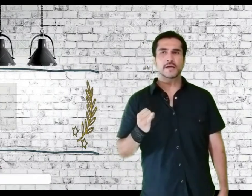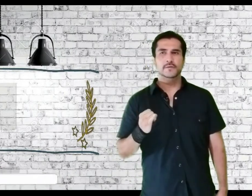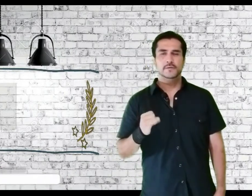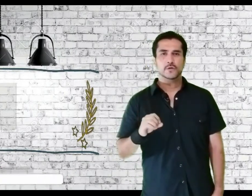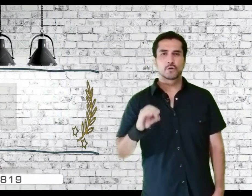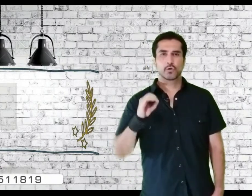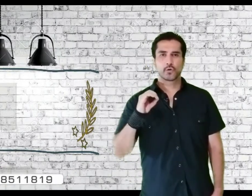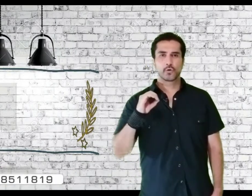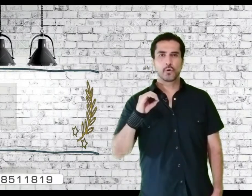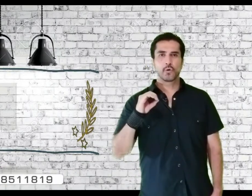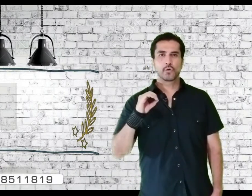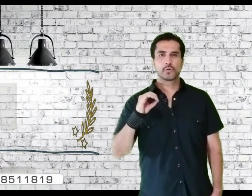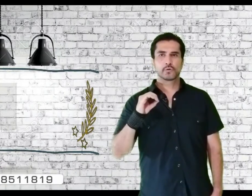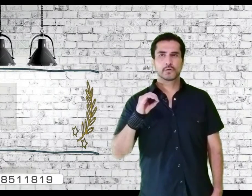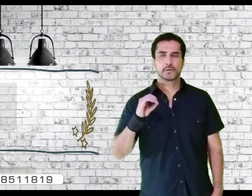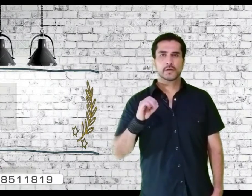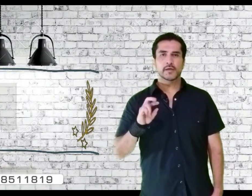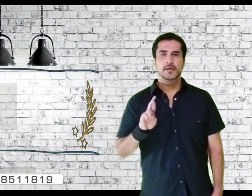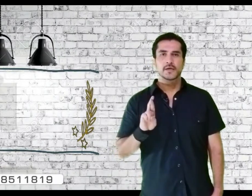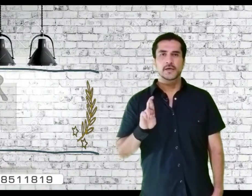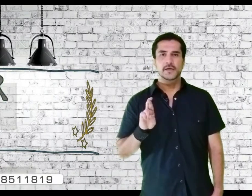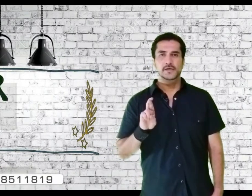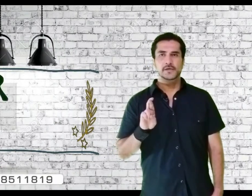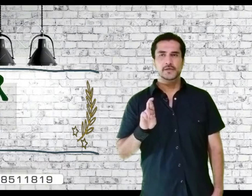J, O, R,